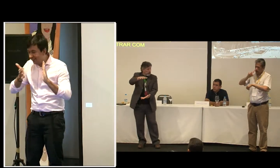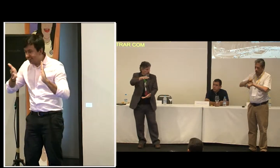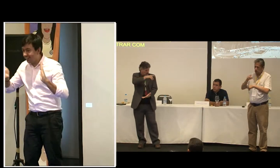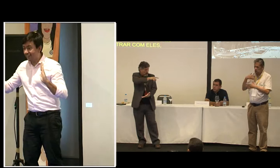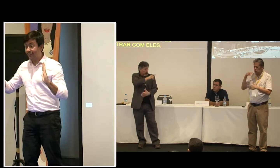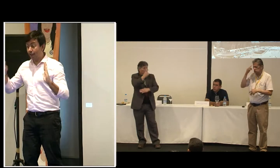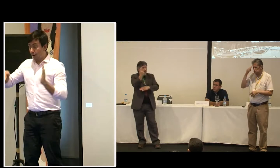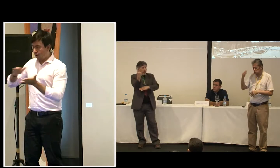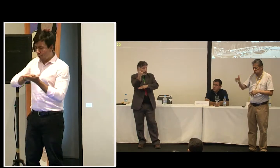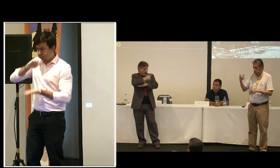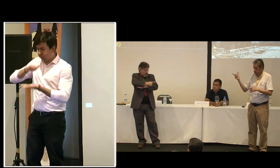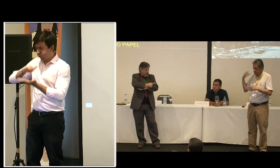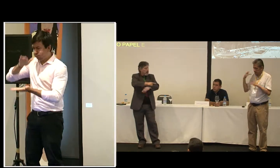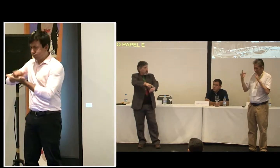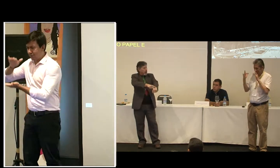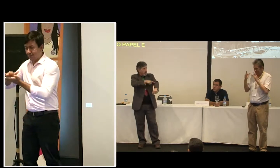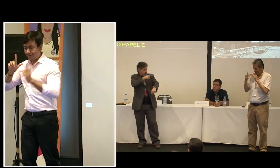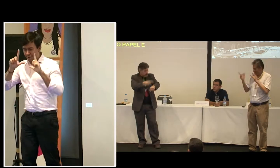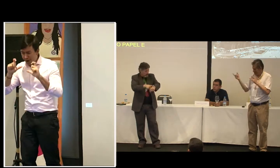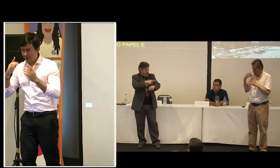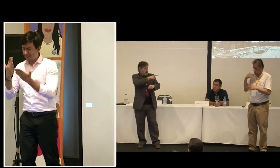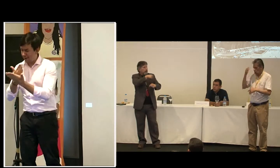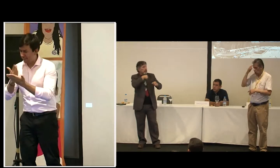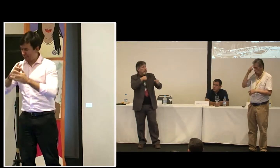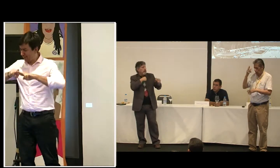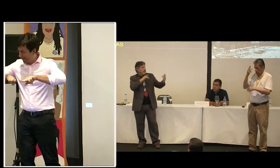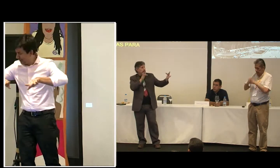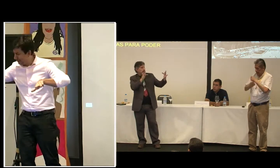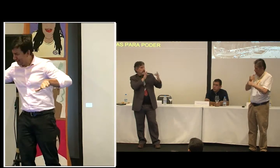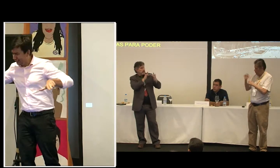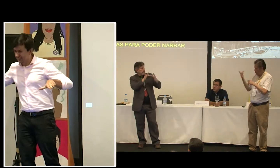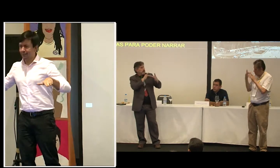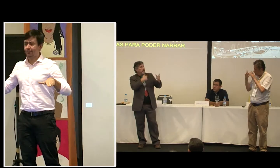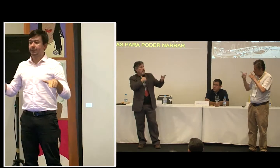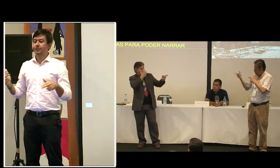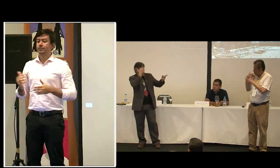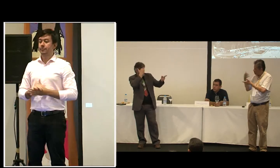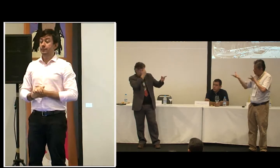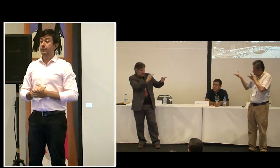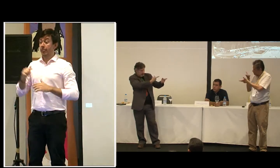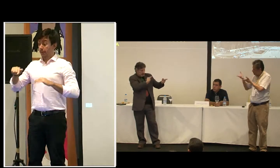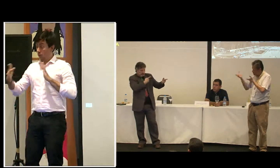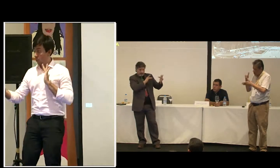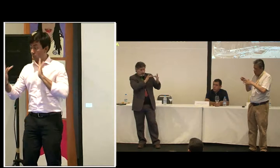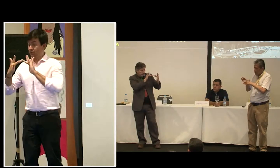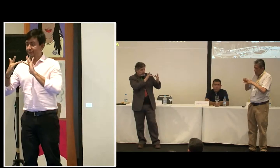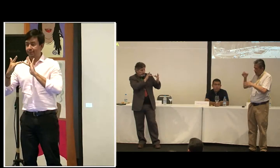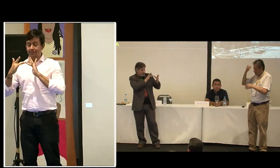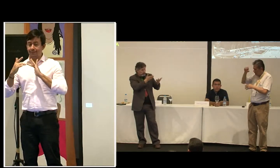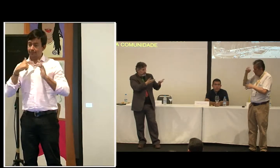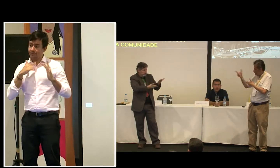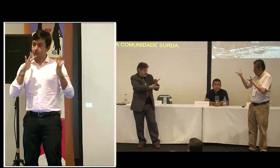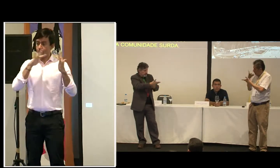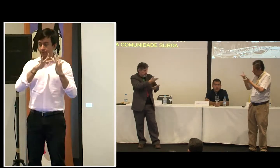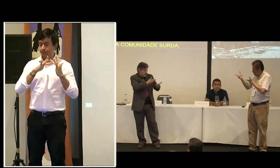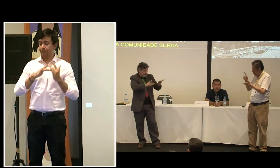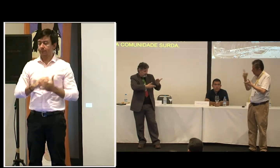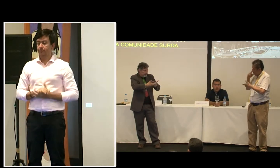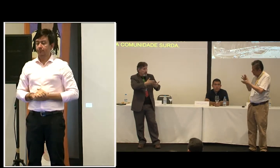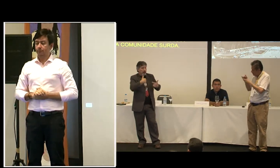a história da comunidade surda. Tem muitos documentos que comprovem inúmeras fotos.